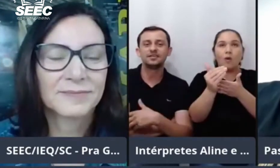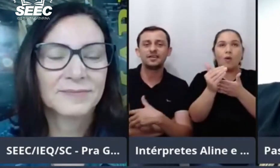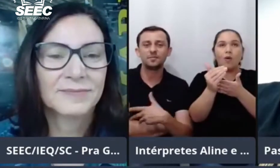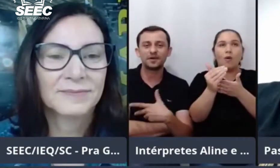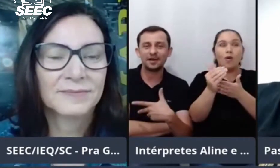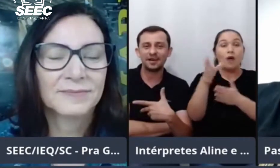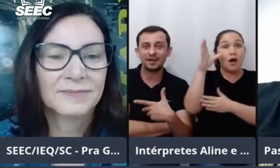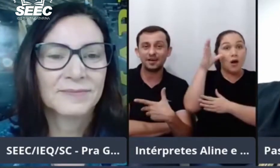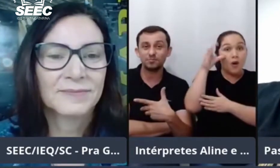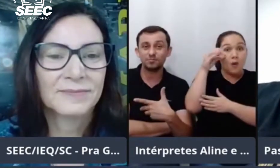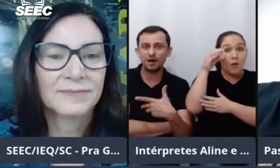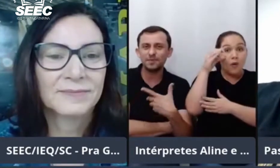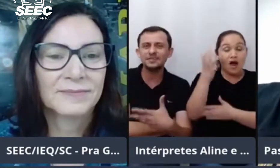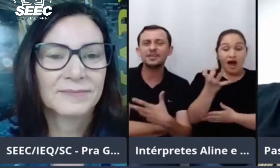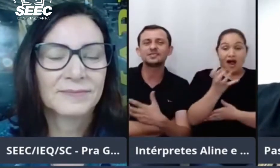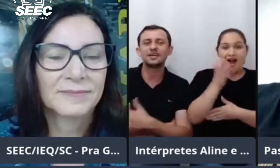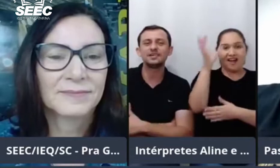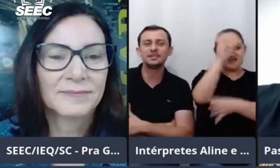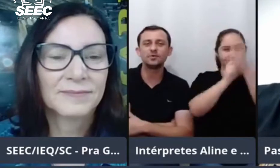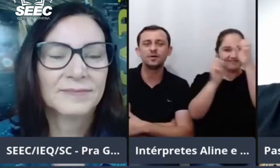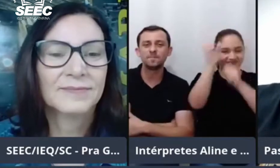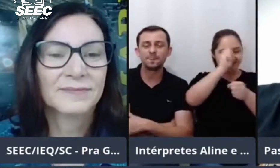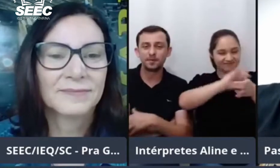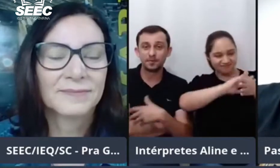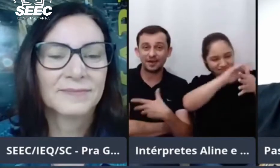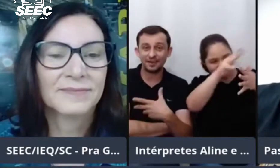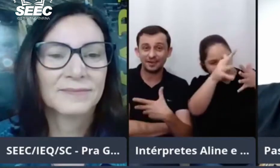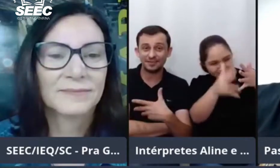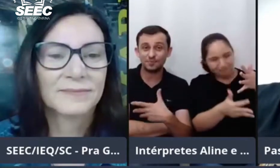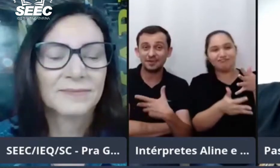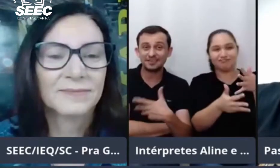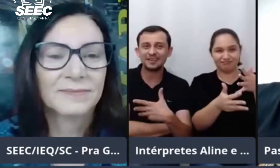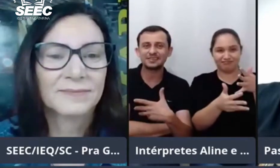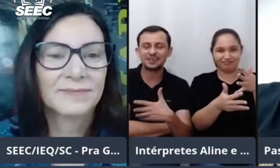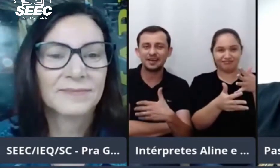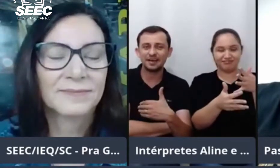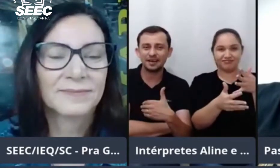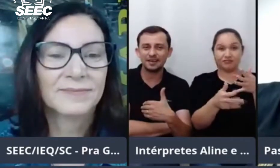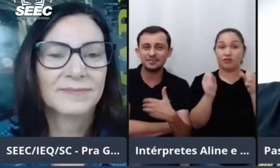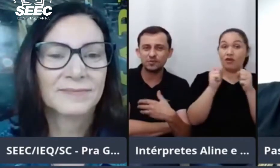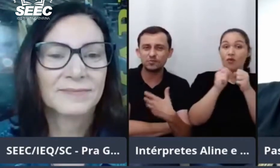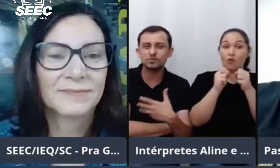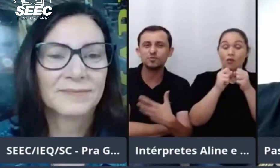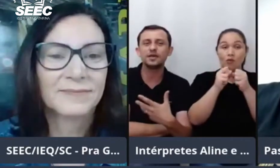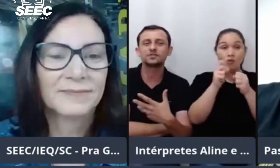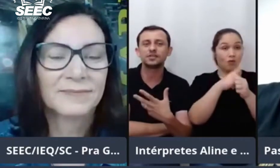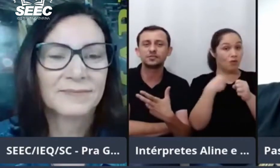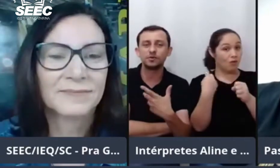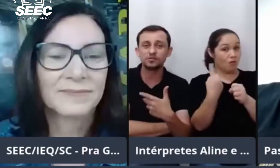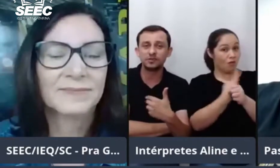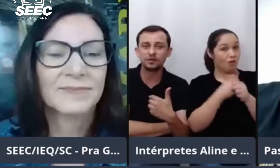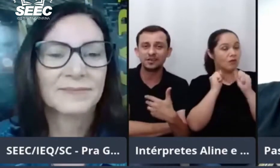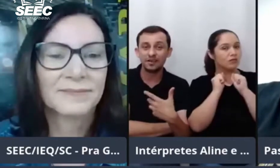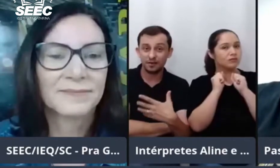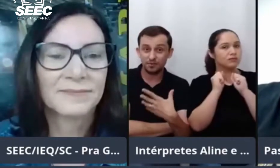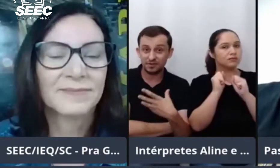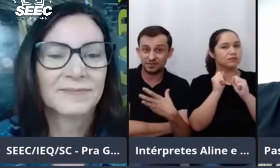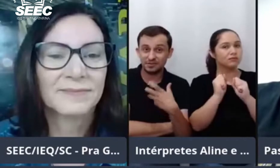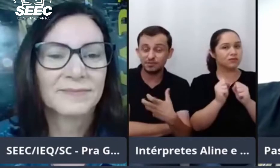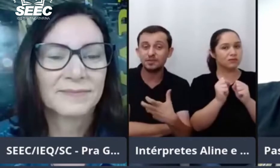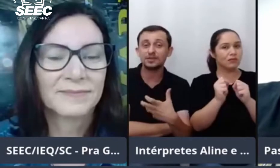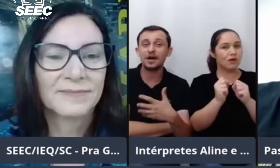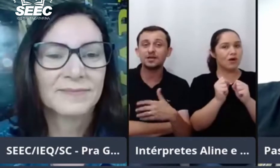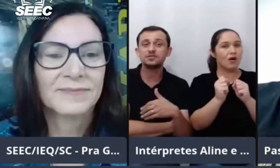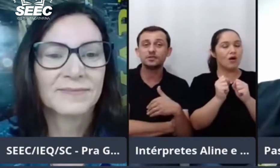despertadas, né? Para aprender essa língua, para despertadas e ser um instrumento nas mãos de Deus